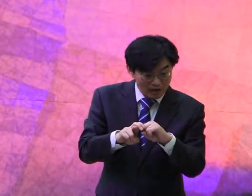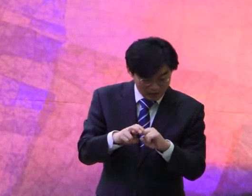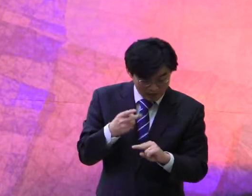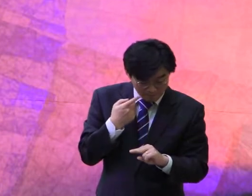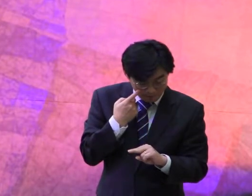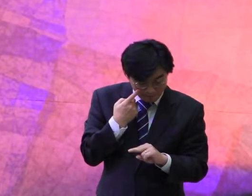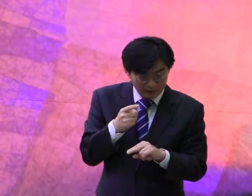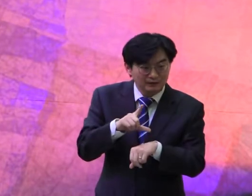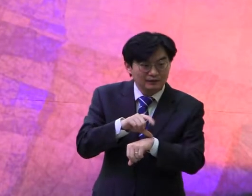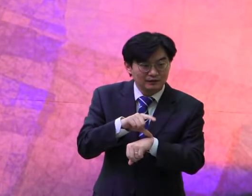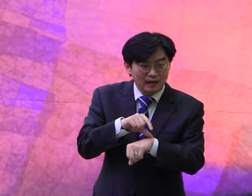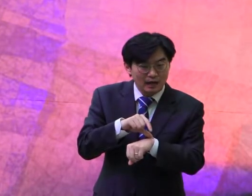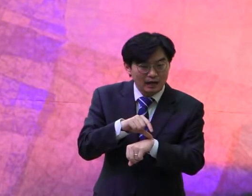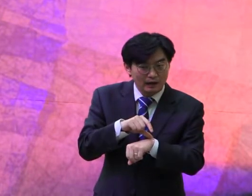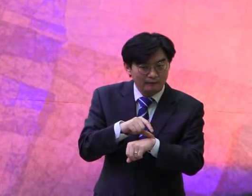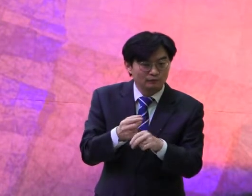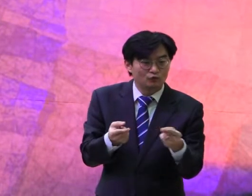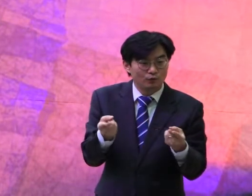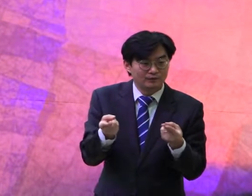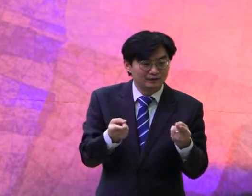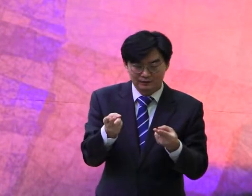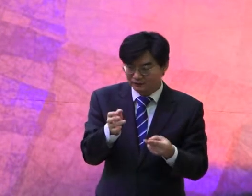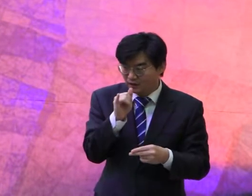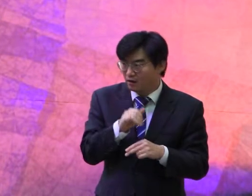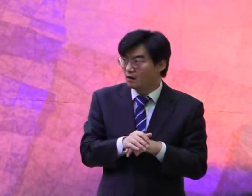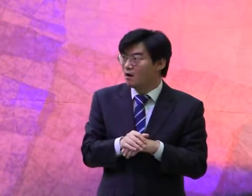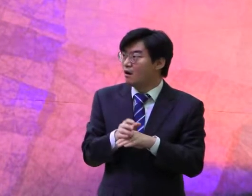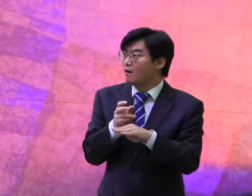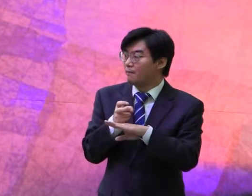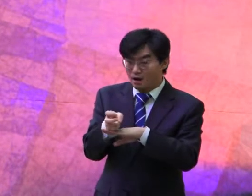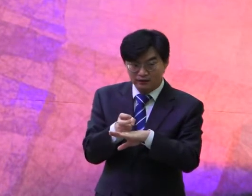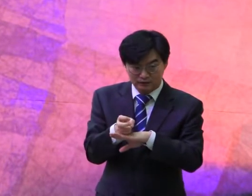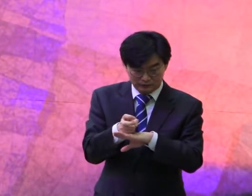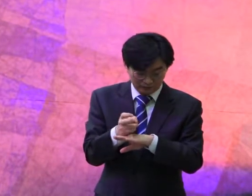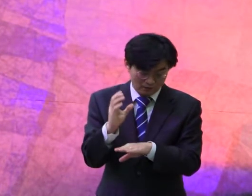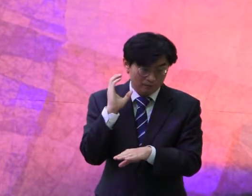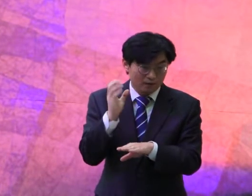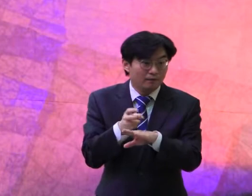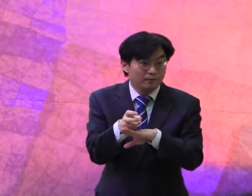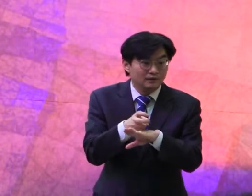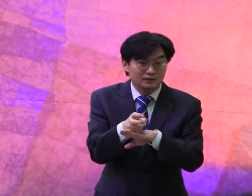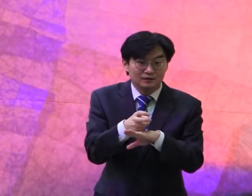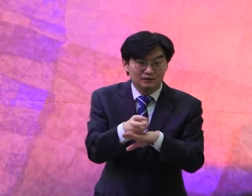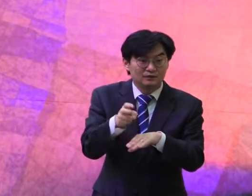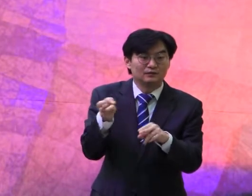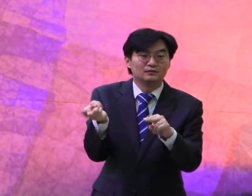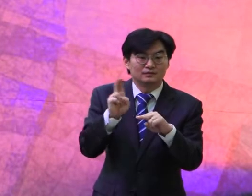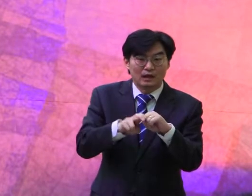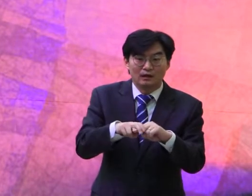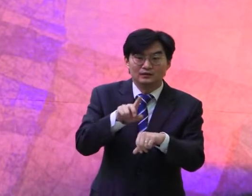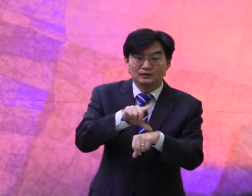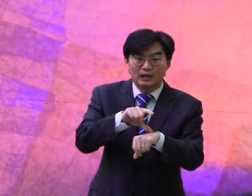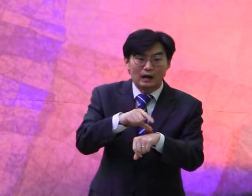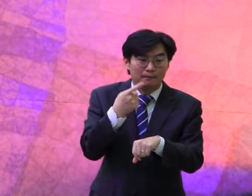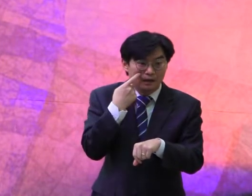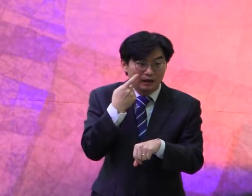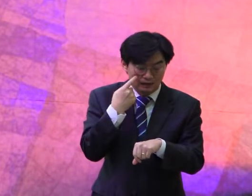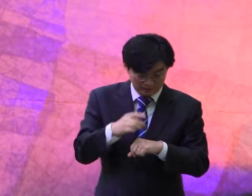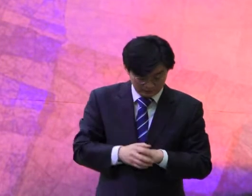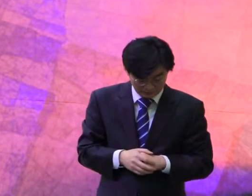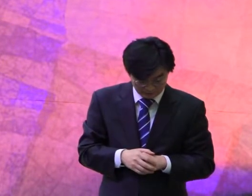받으셨죠? 받으셨을 건데, 혹시 차량 운행 시간표가 필요하신 분 사무실에서 받아가시면 되겠습니다.